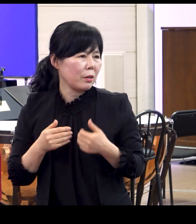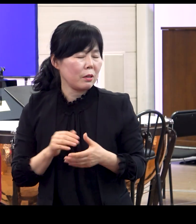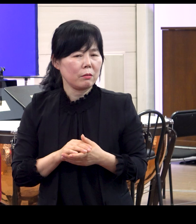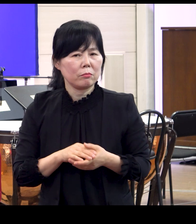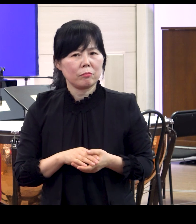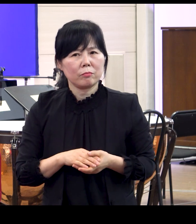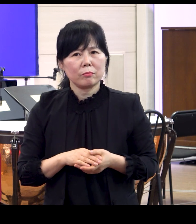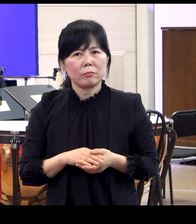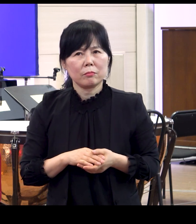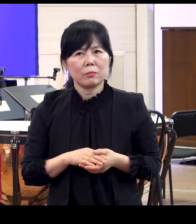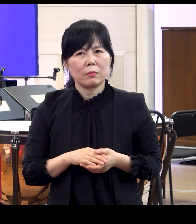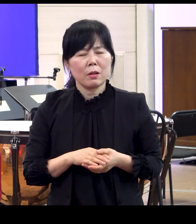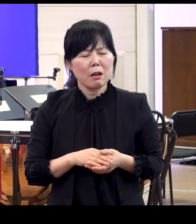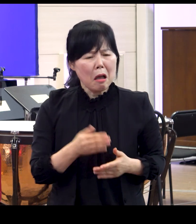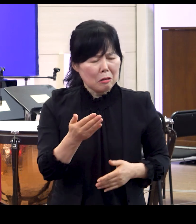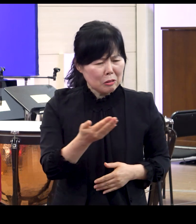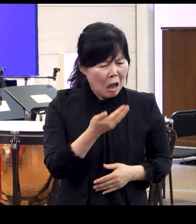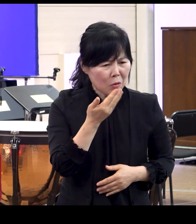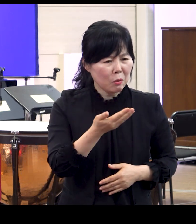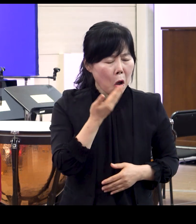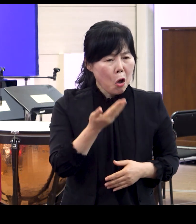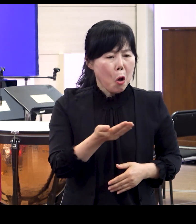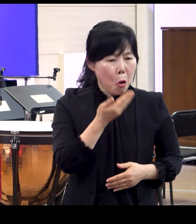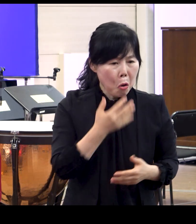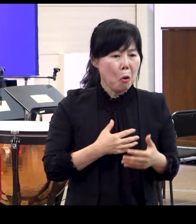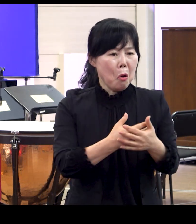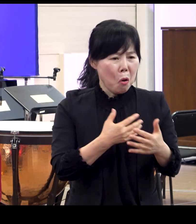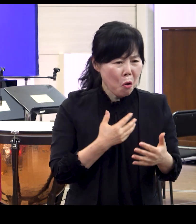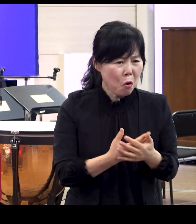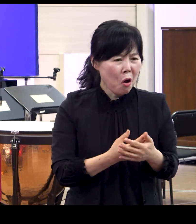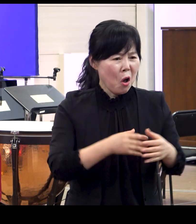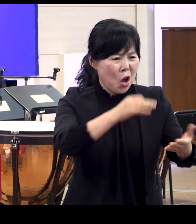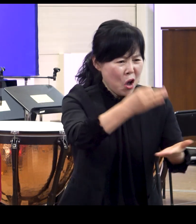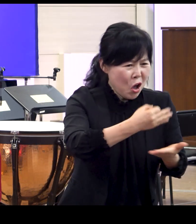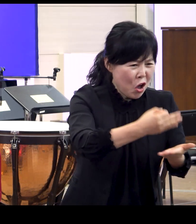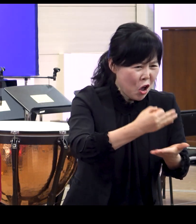그냥 살아가는 게 그냥 잘 먹고 잘 살고